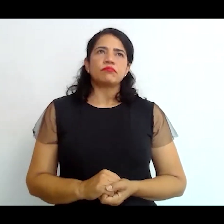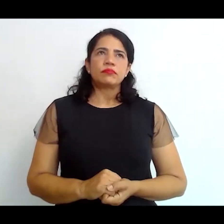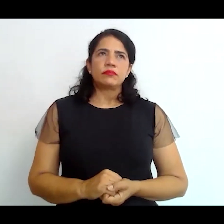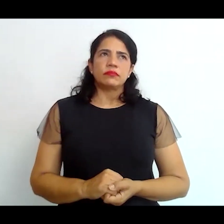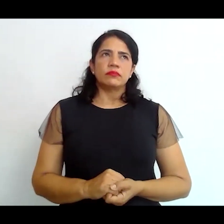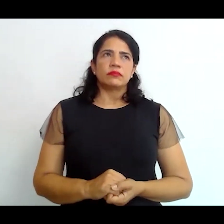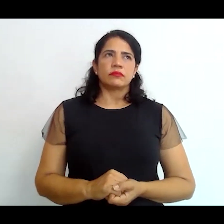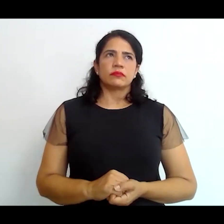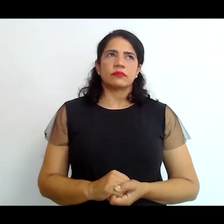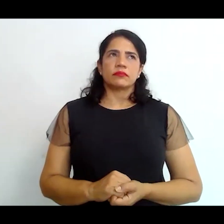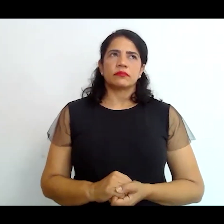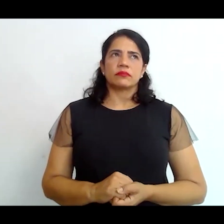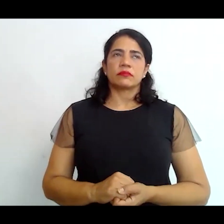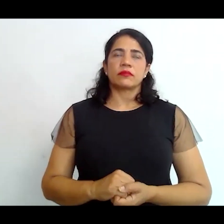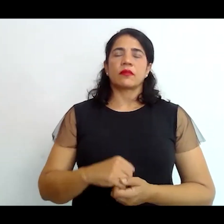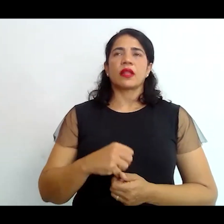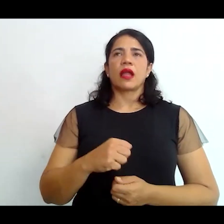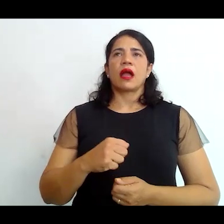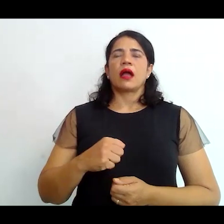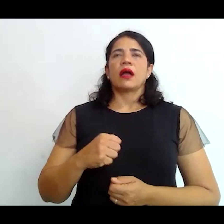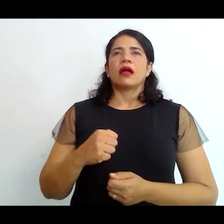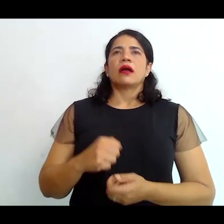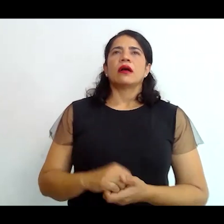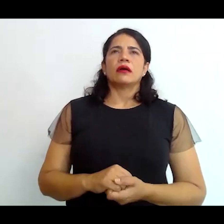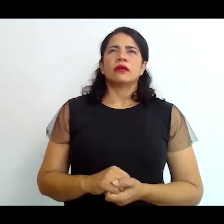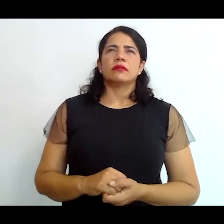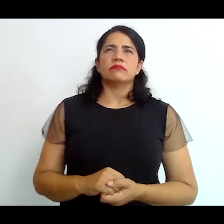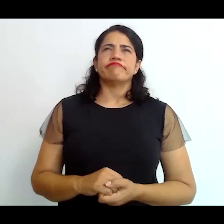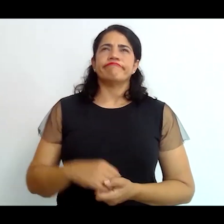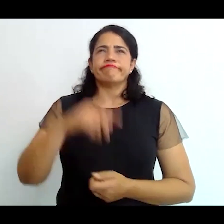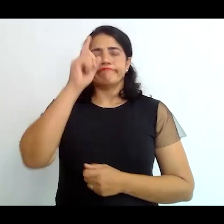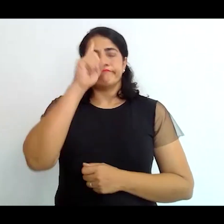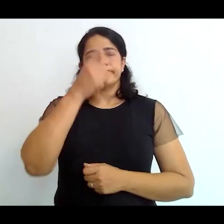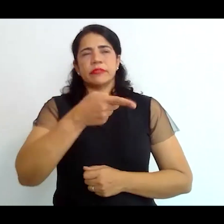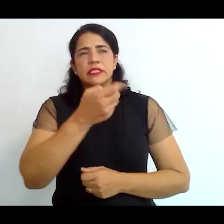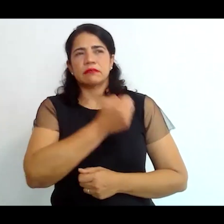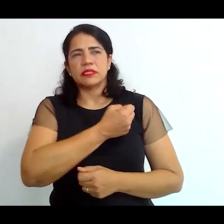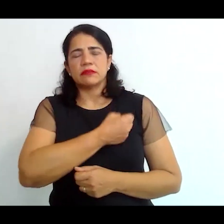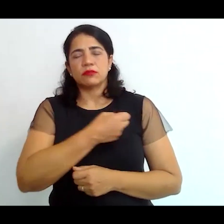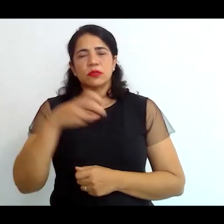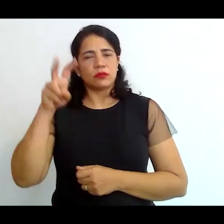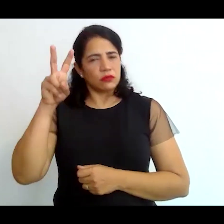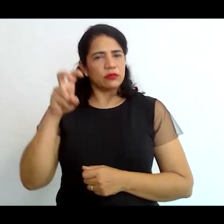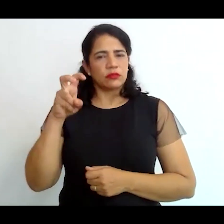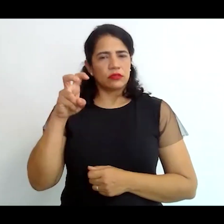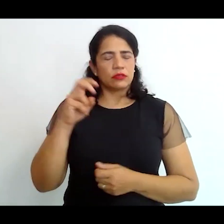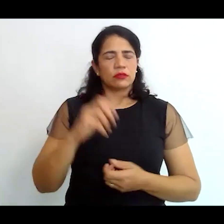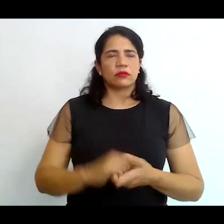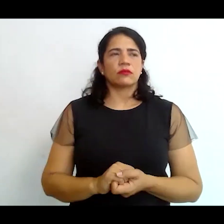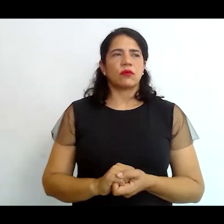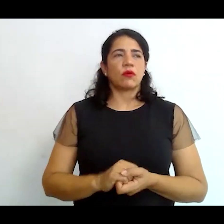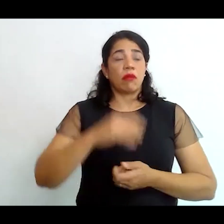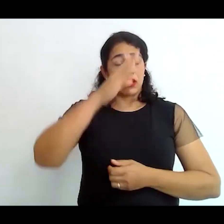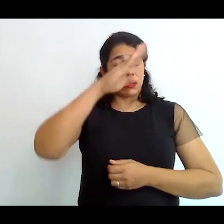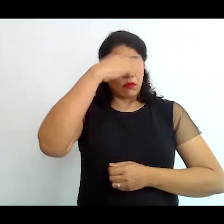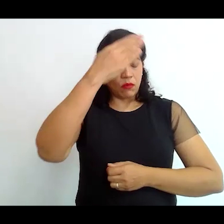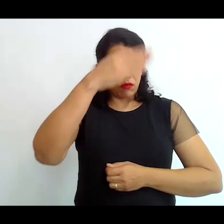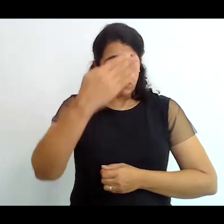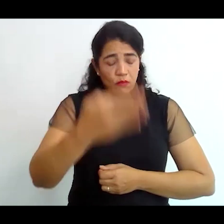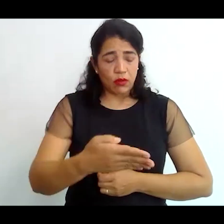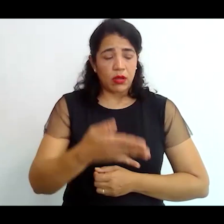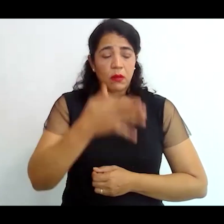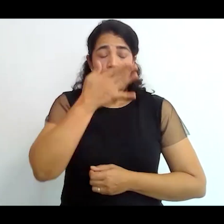está em Êxodo 20:12. Honra a teu pai e tua mãe para que se prolongue os teus dias na terra que o Senhor teu Deus te